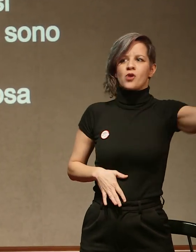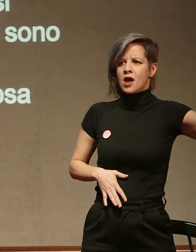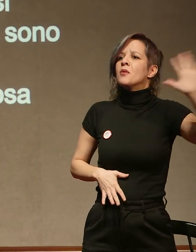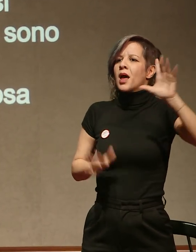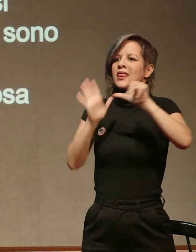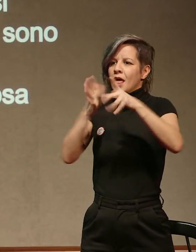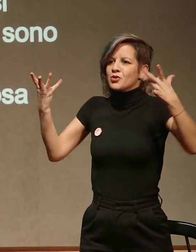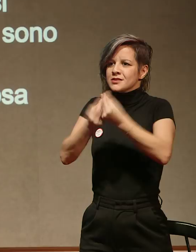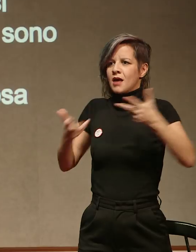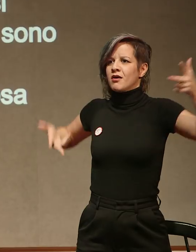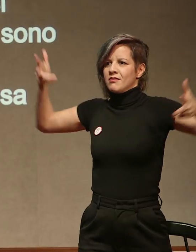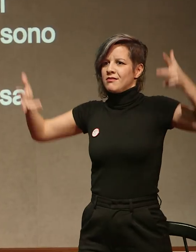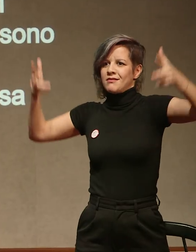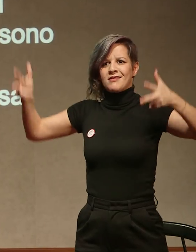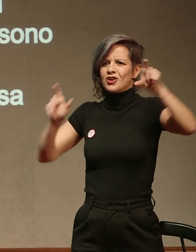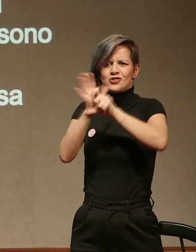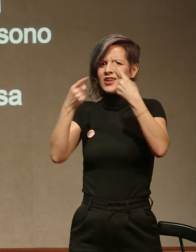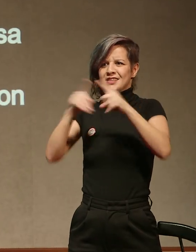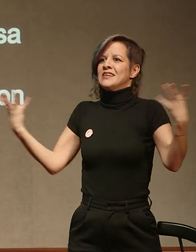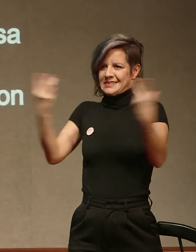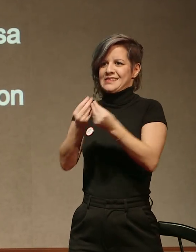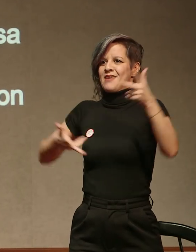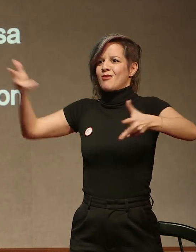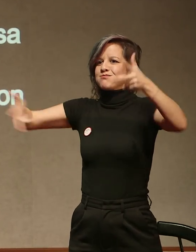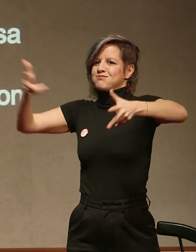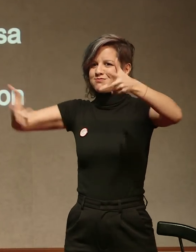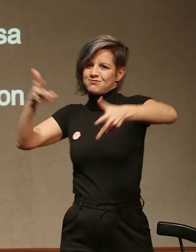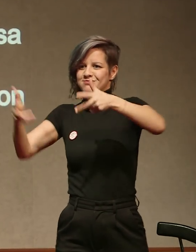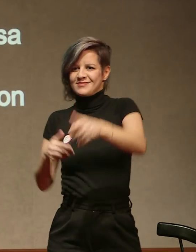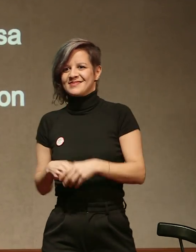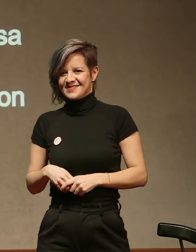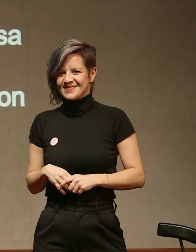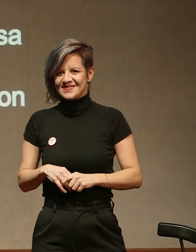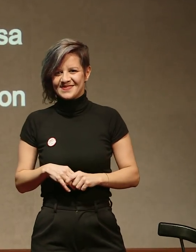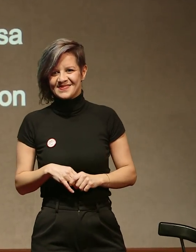donna un'altra Però possono stare insieme nello stesso spazio e le possiamo rappresentare